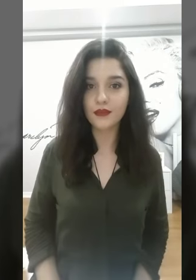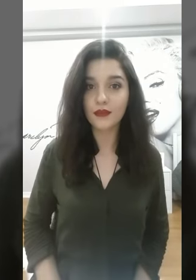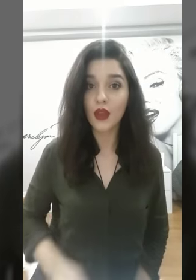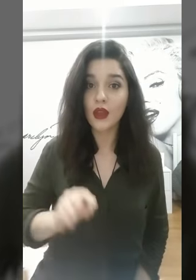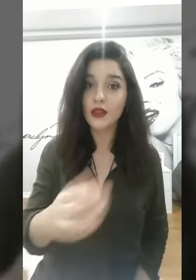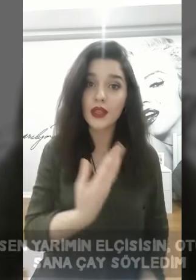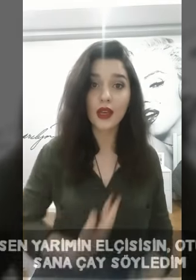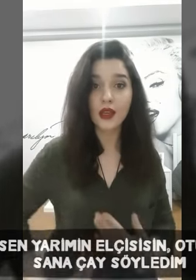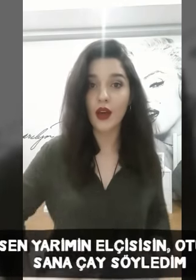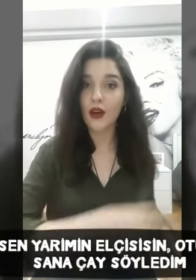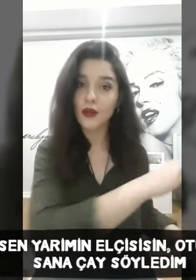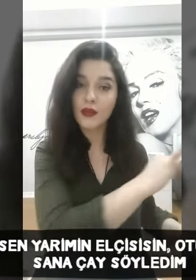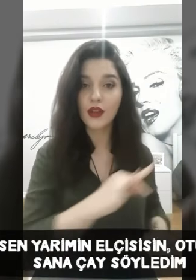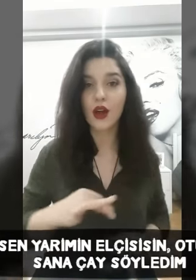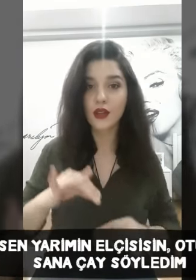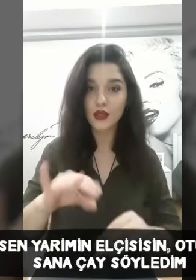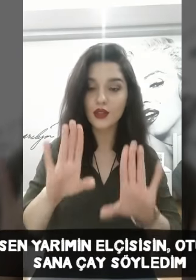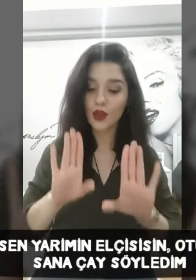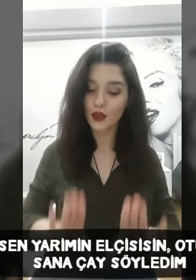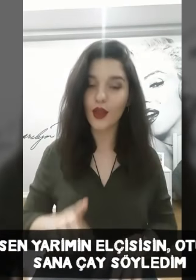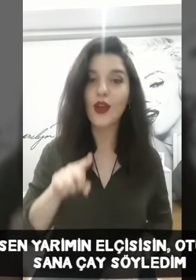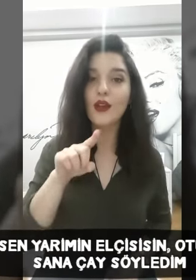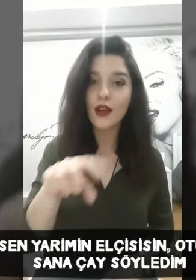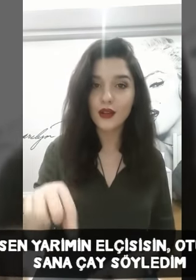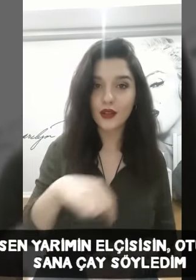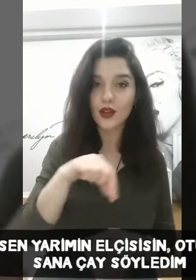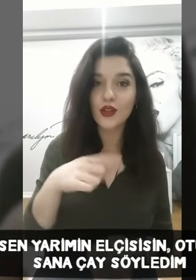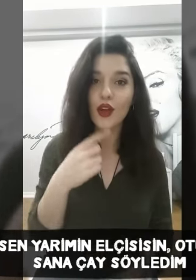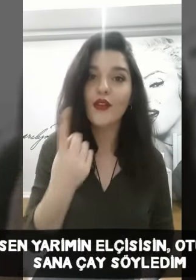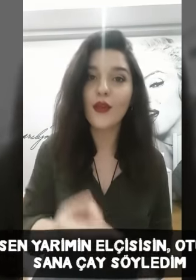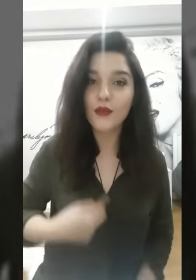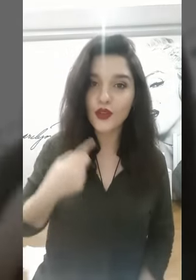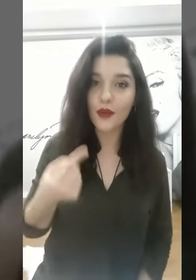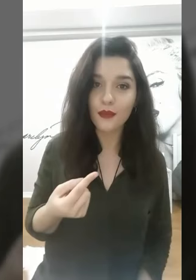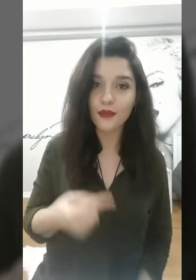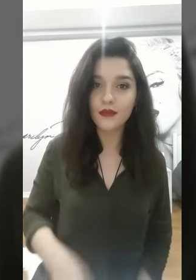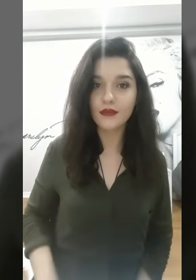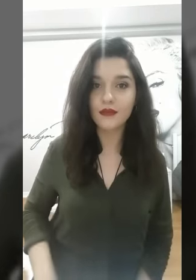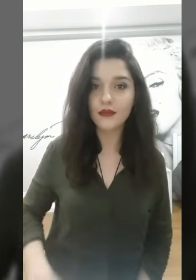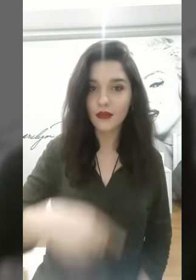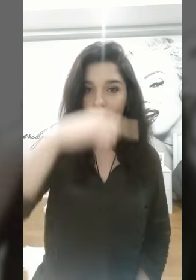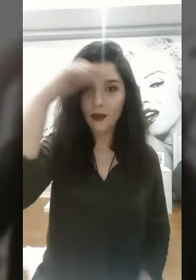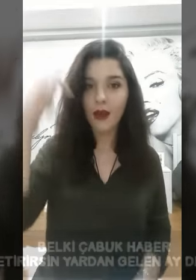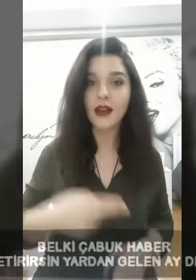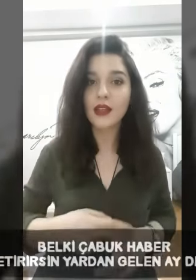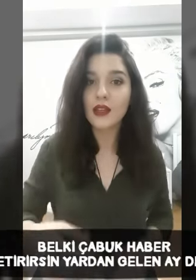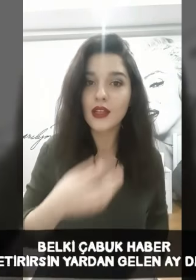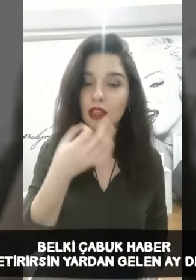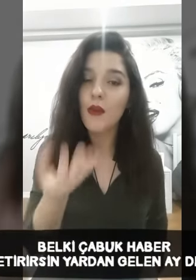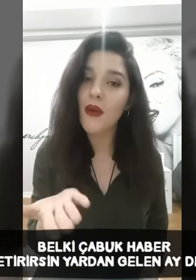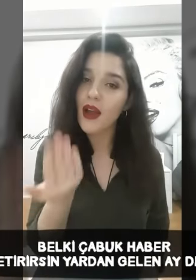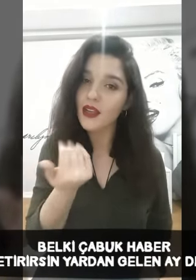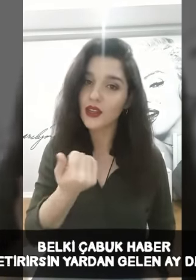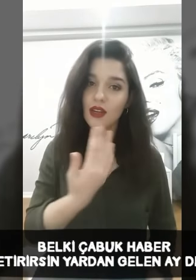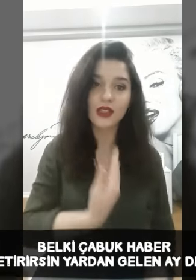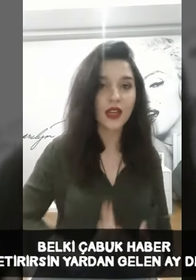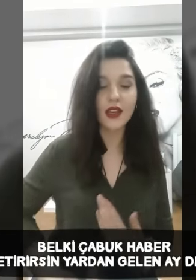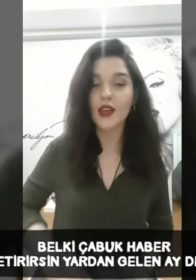Sən yaymin qasidi, sən eyləşsənə çay demişəm Bəlkə təz xəbər gətirəsən